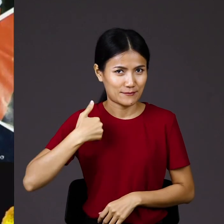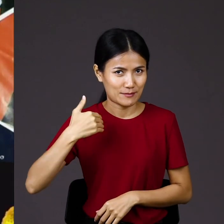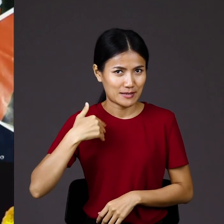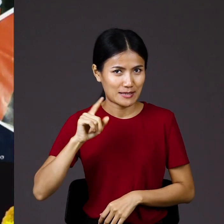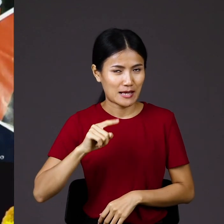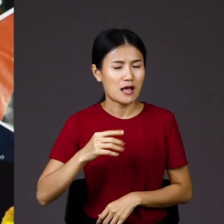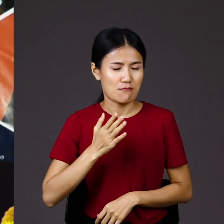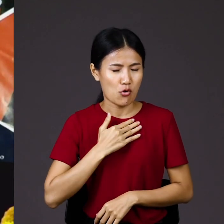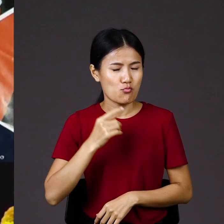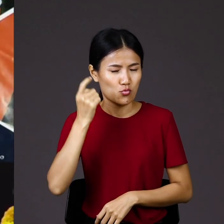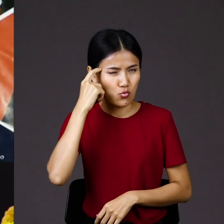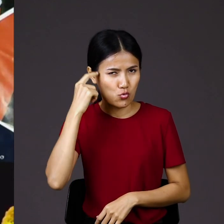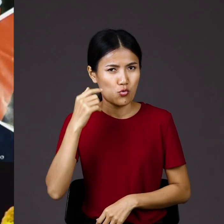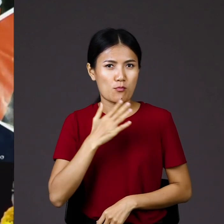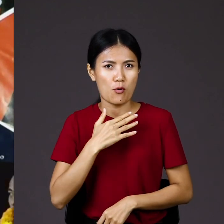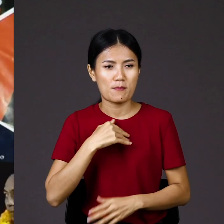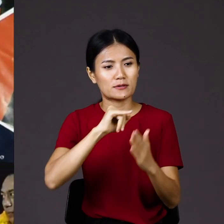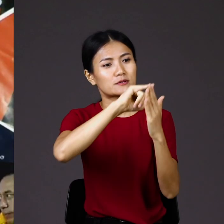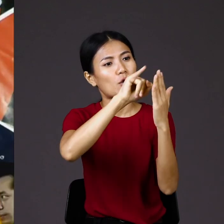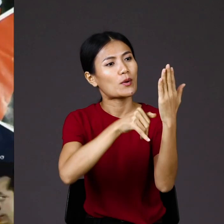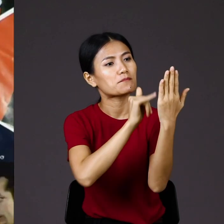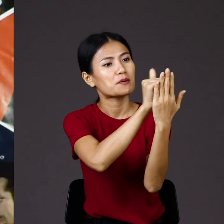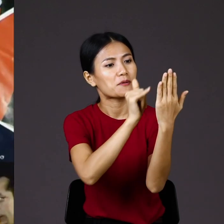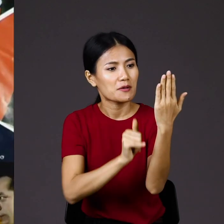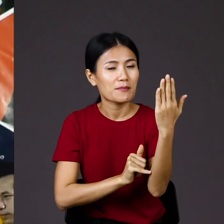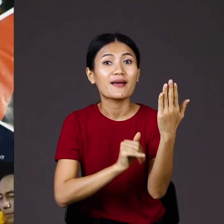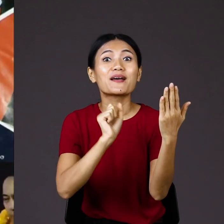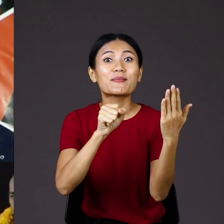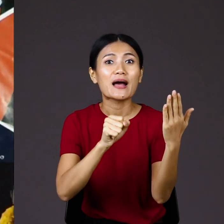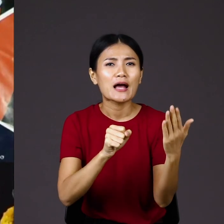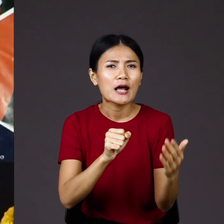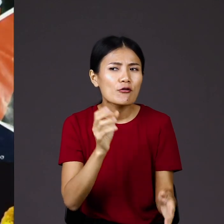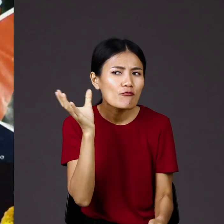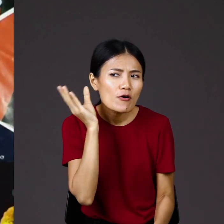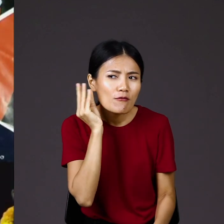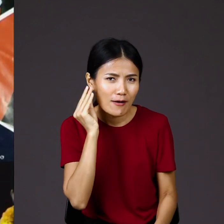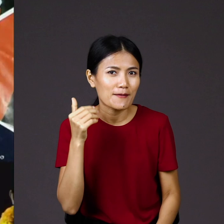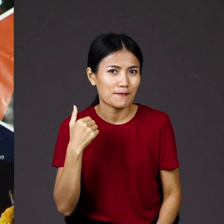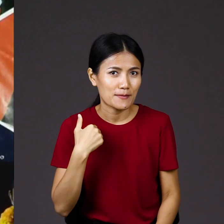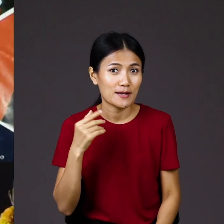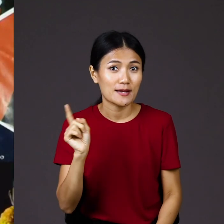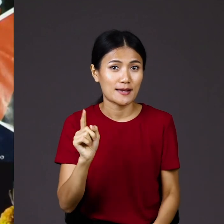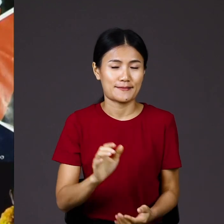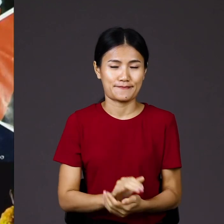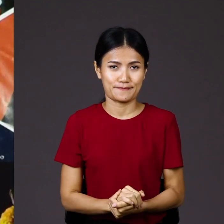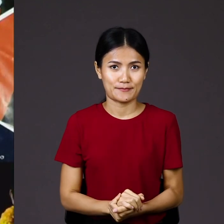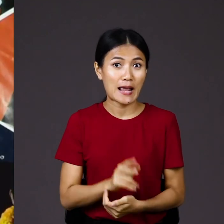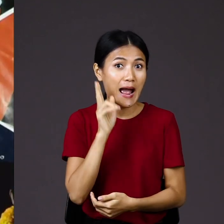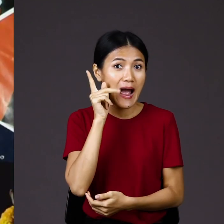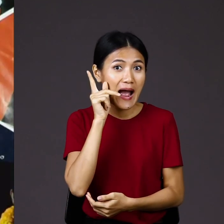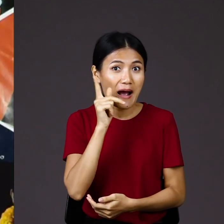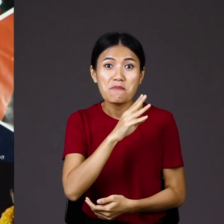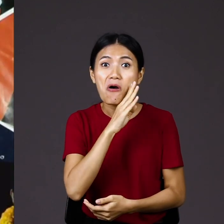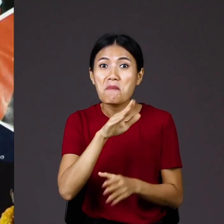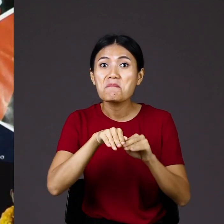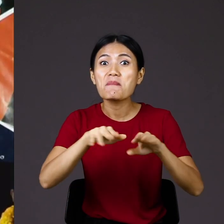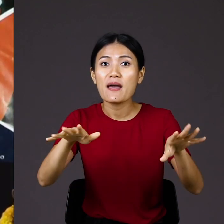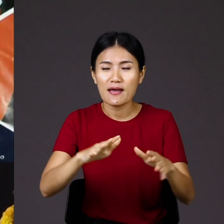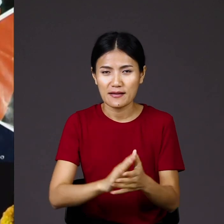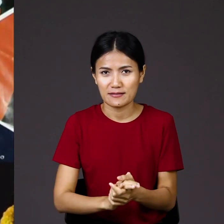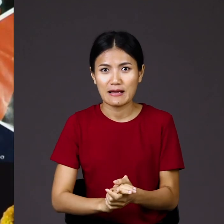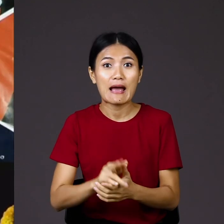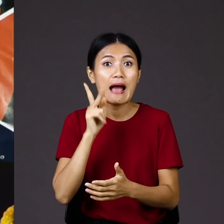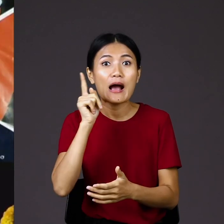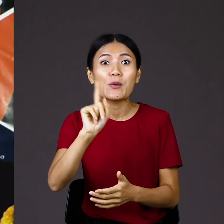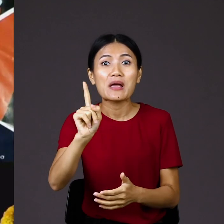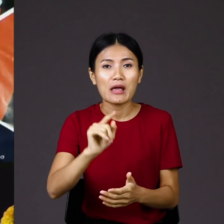ขากำลังปล่อยข่าวกันในพื้นที่ผมเดินทางมาหลายจังหวัดเขาก็พูดกันแบบนี้มากขึ้นมากขึ้นนั่นก็คือบอกว่า